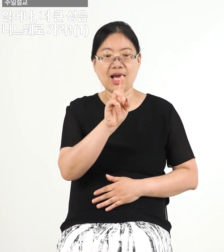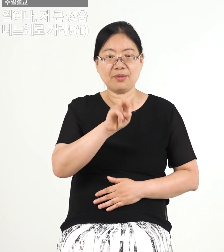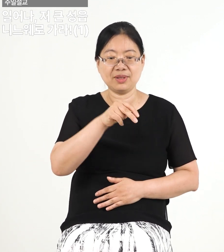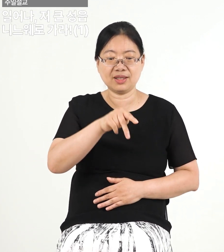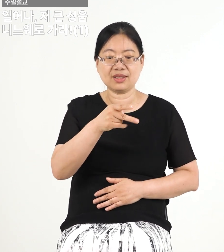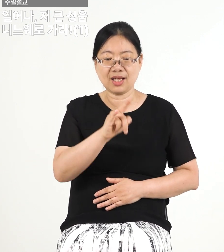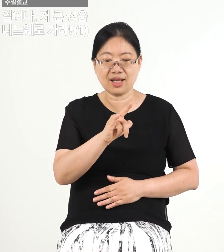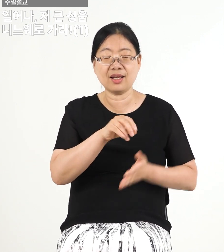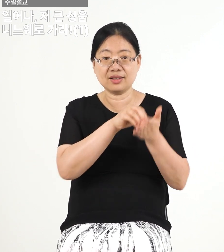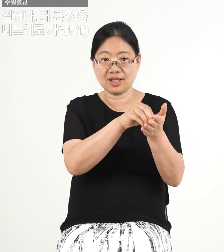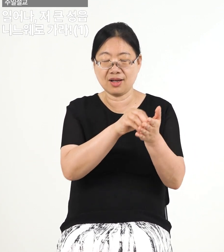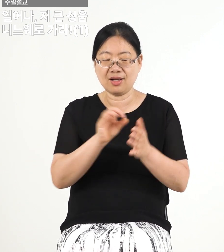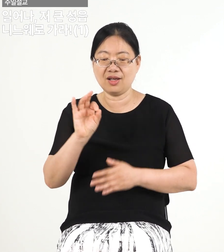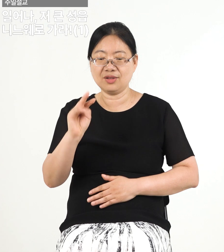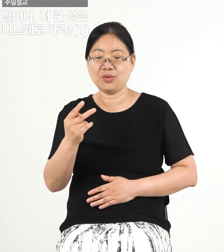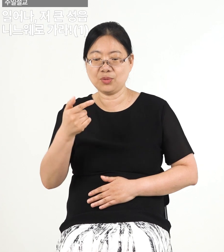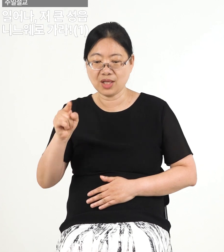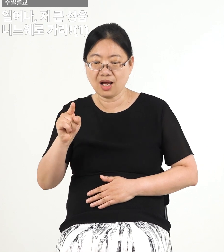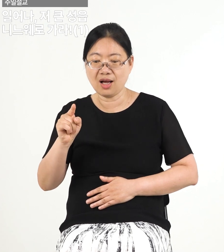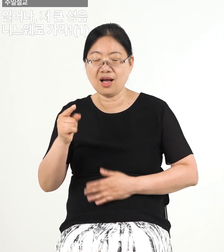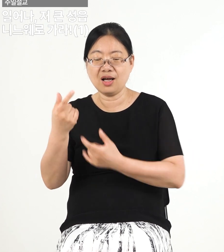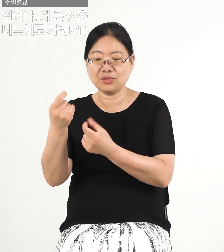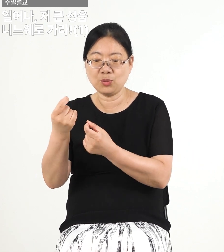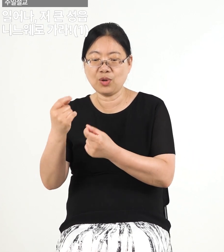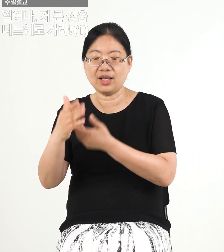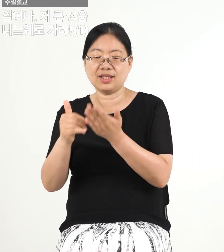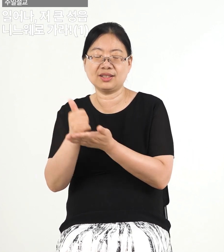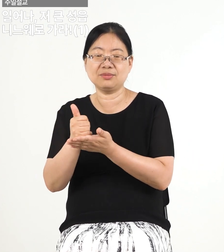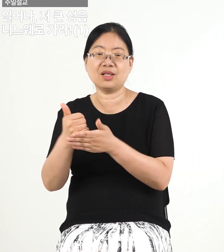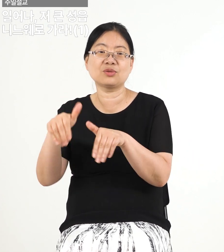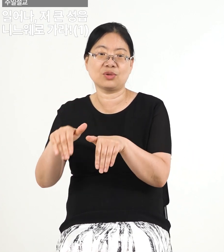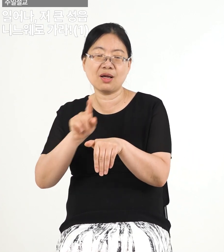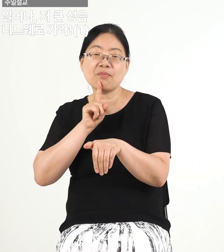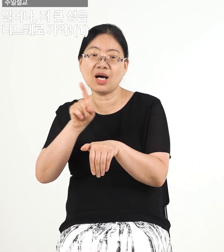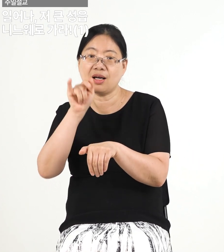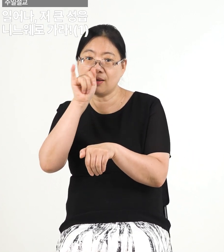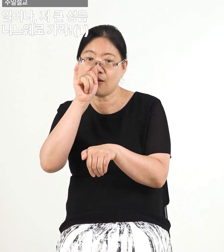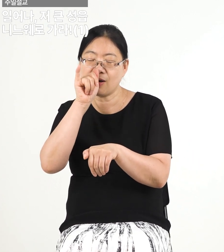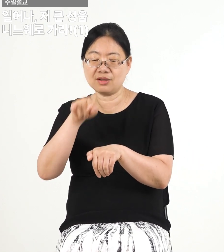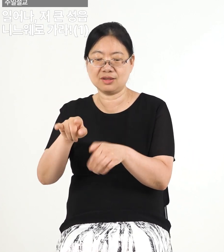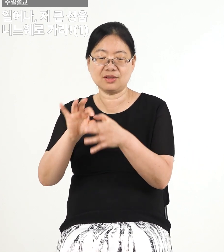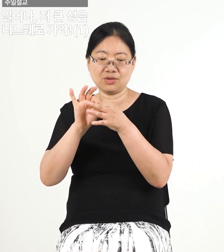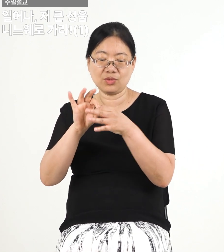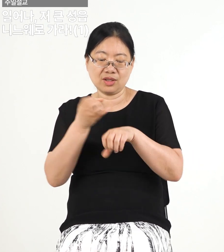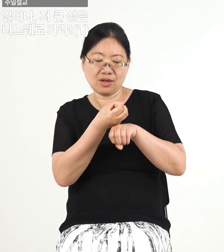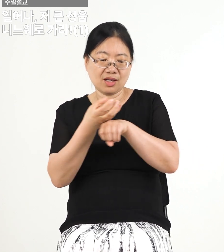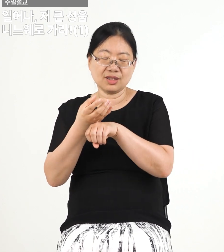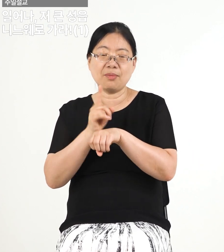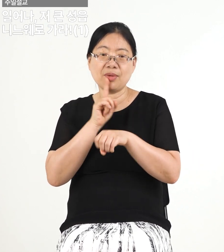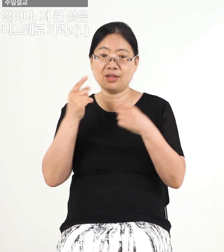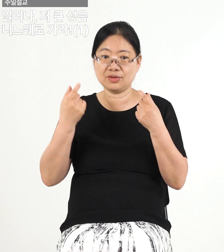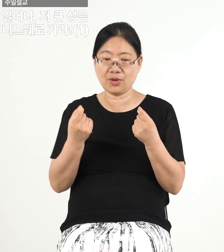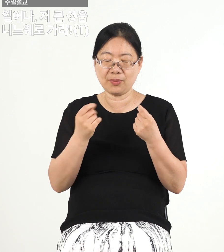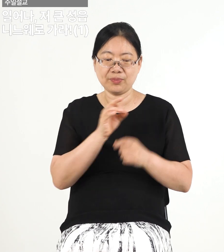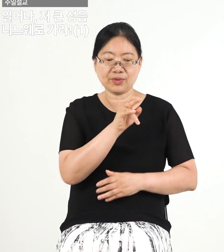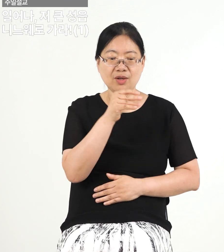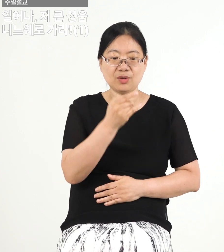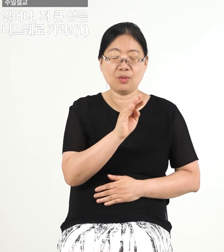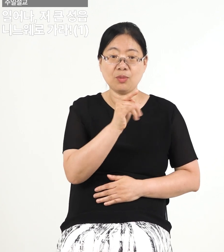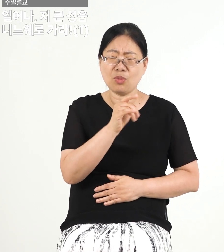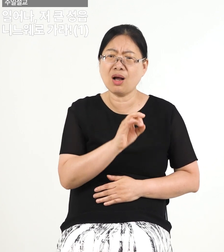아들 요나 선지자라고 밝히고 있죠. 통하여 하신 말씀과 같이